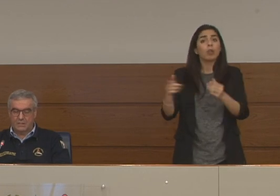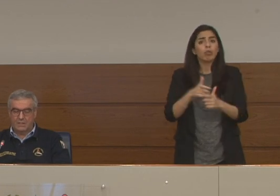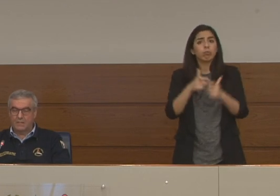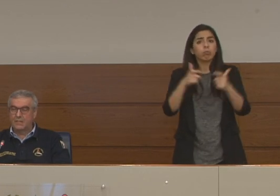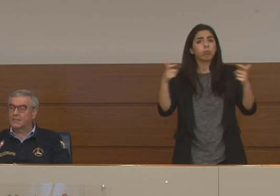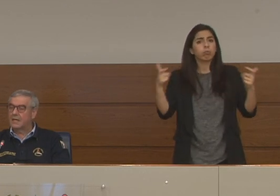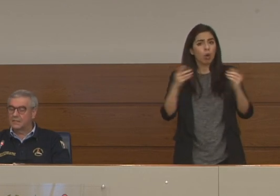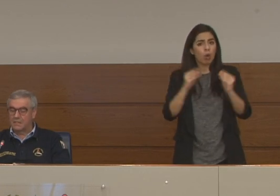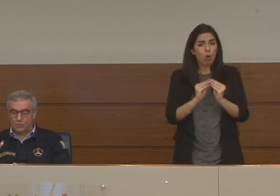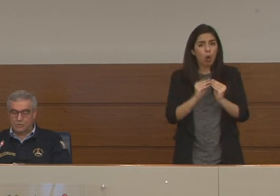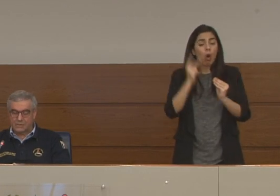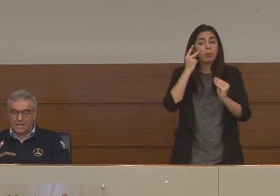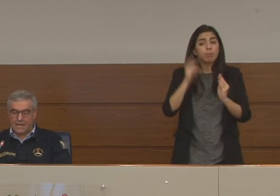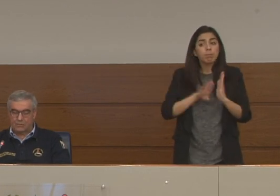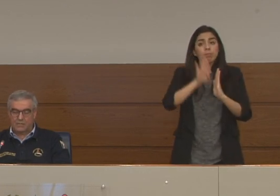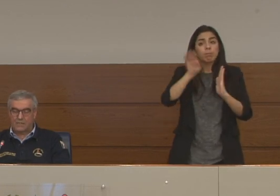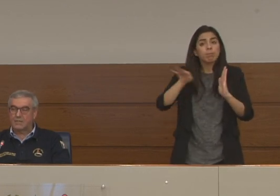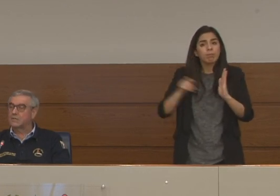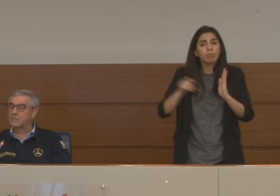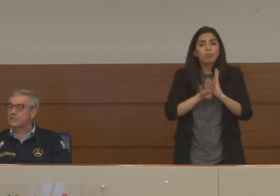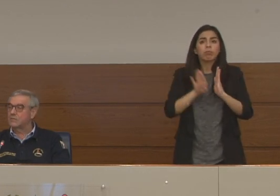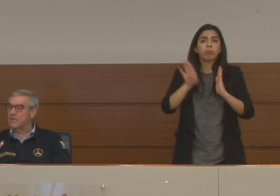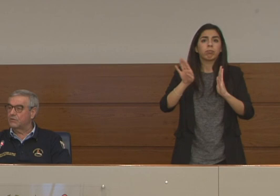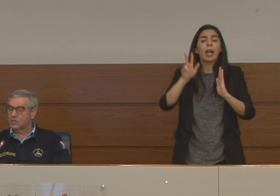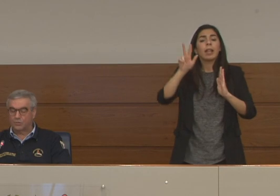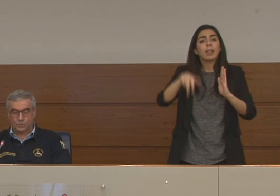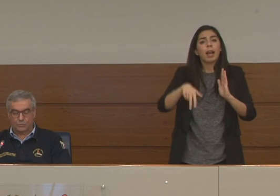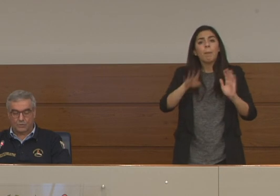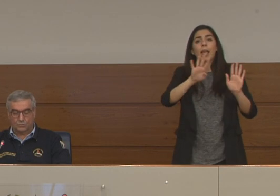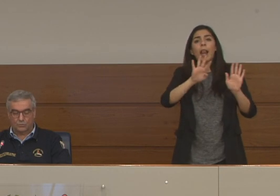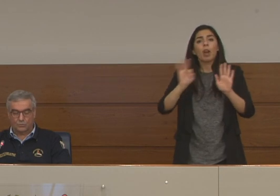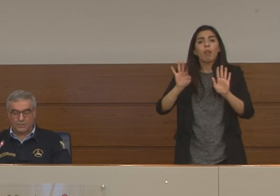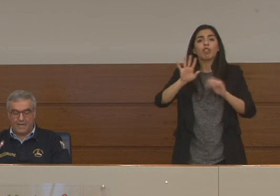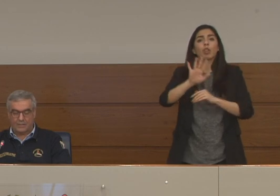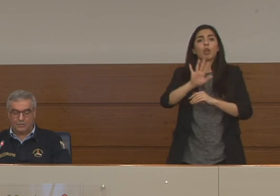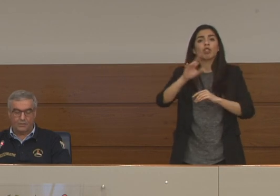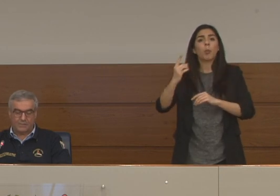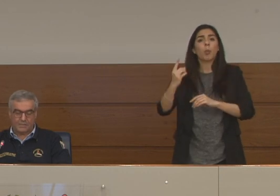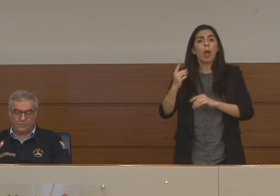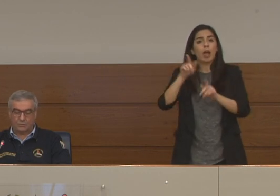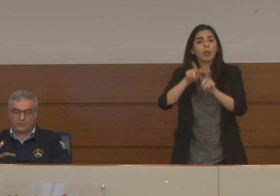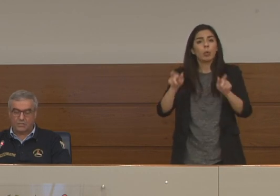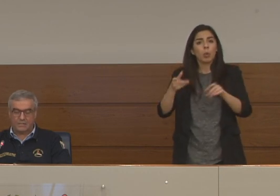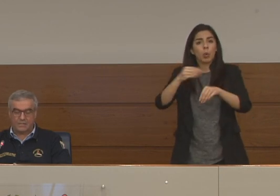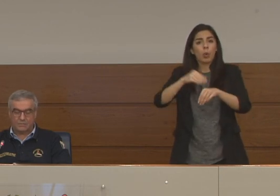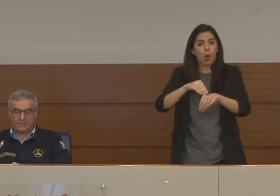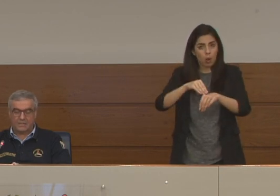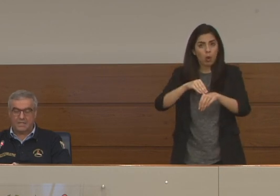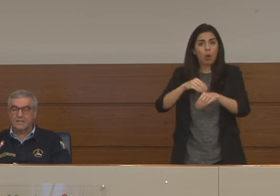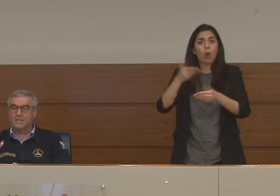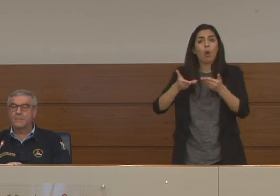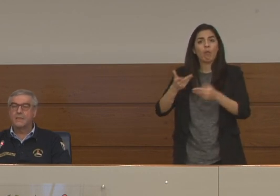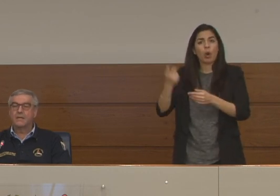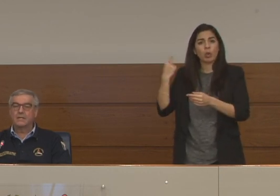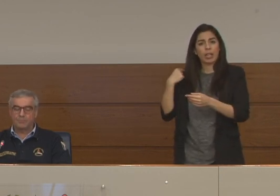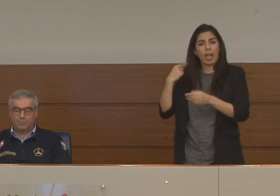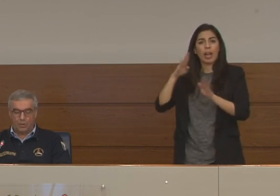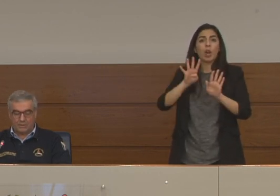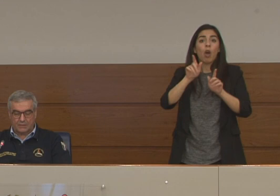il trend e mostra un incremento di 3951 unità nuove persone contagiate rispetto a ieri